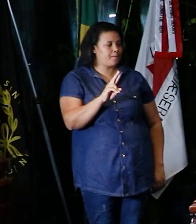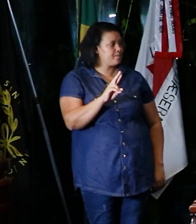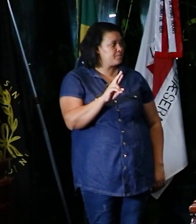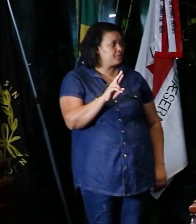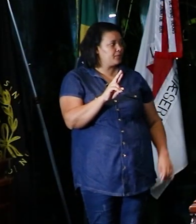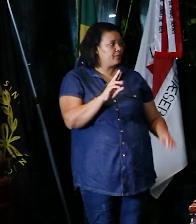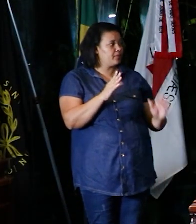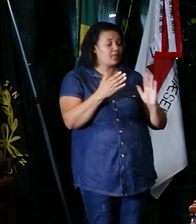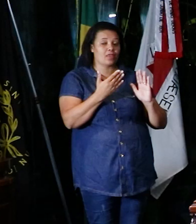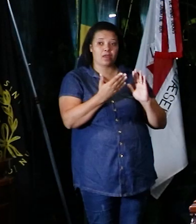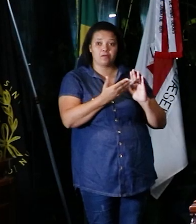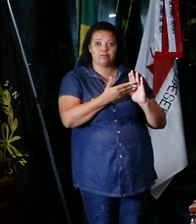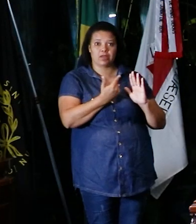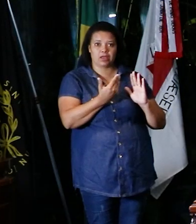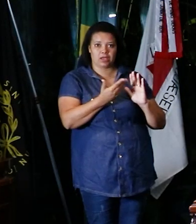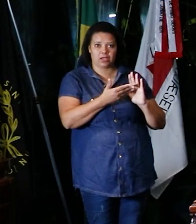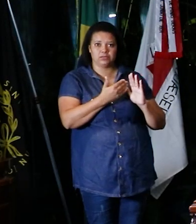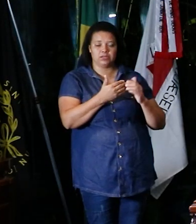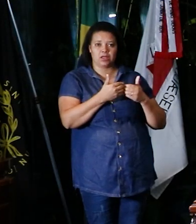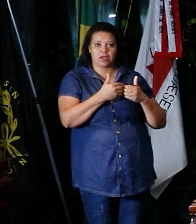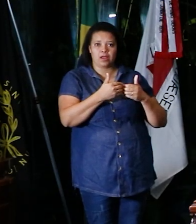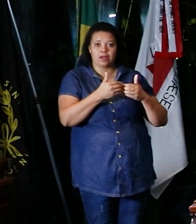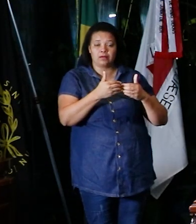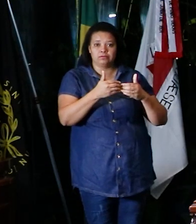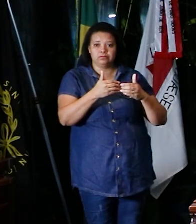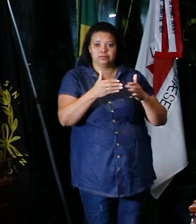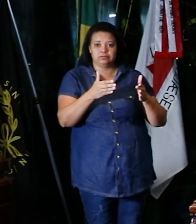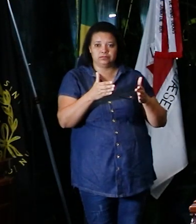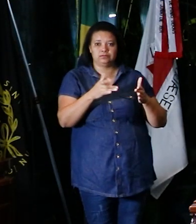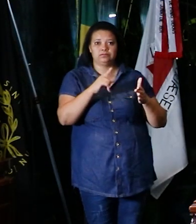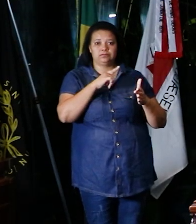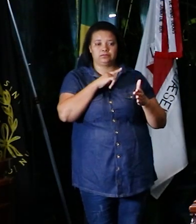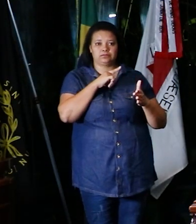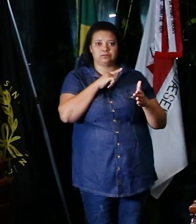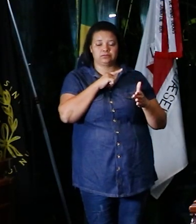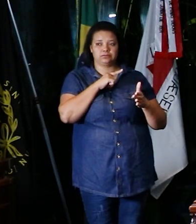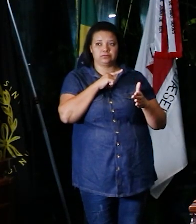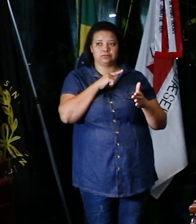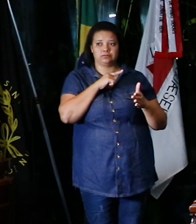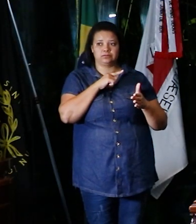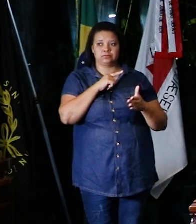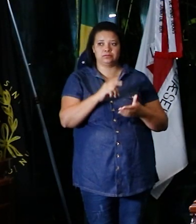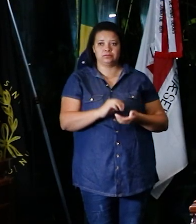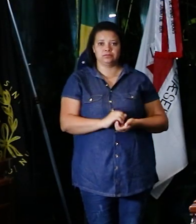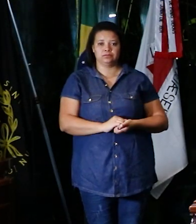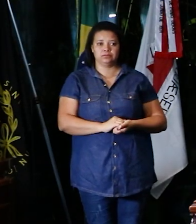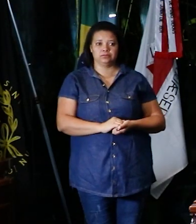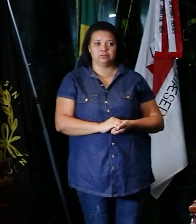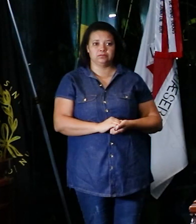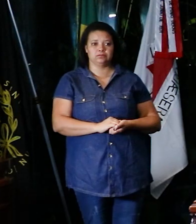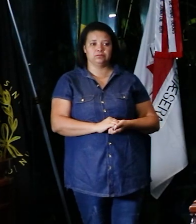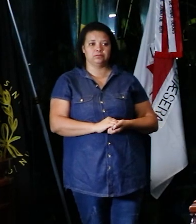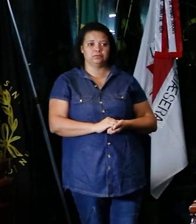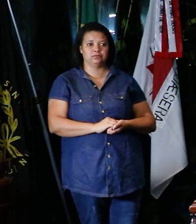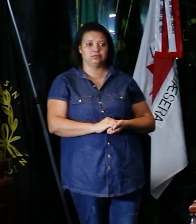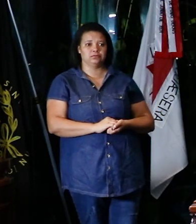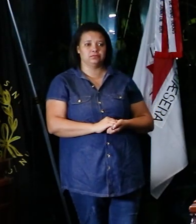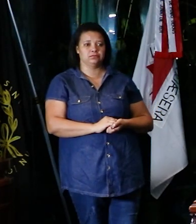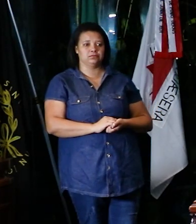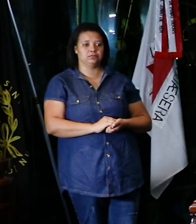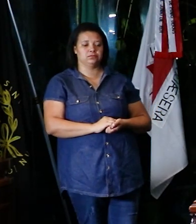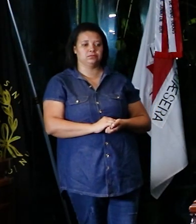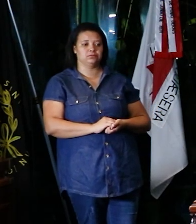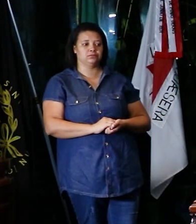Na página inicial minha aqui, que está aí no... Eu vou pedir para